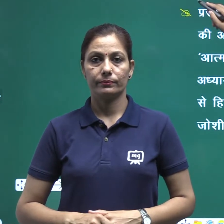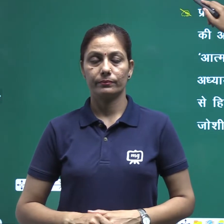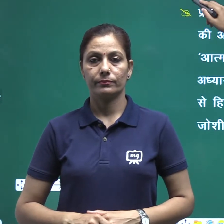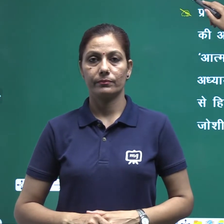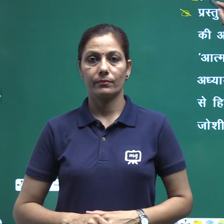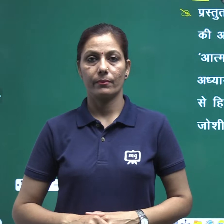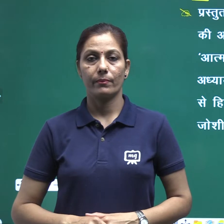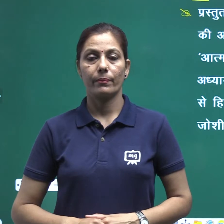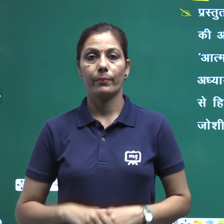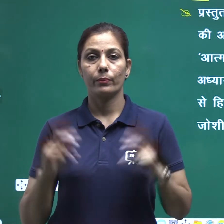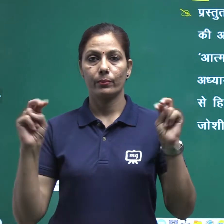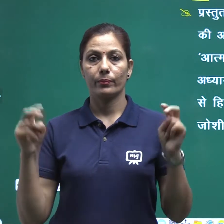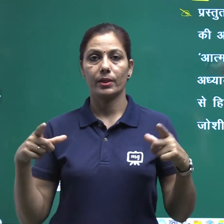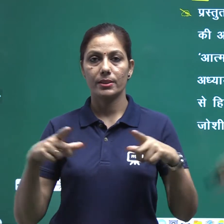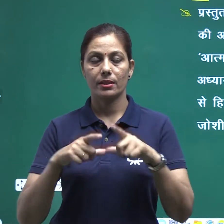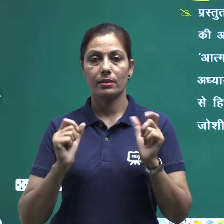पाठ का सारांश।